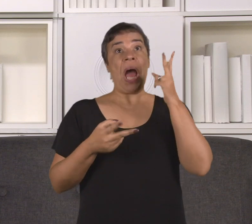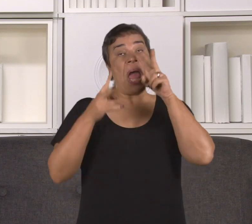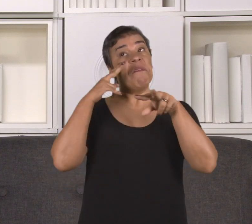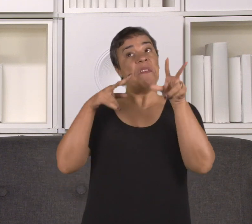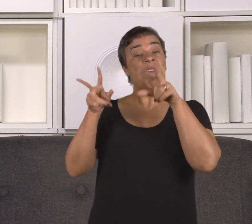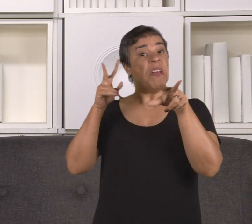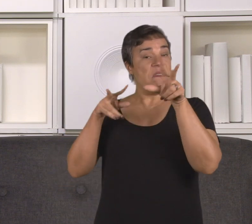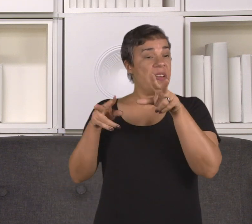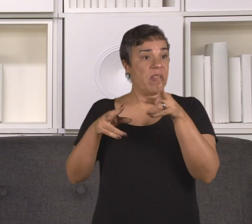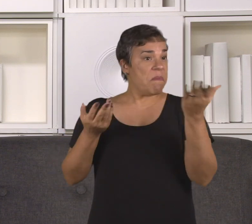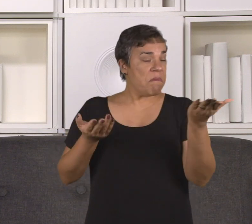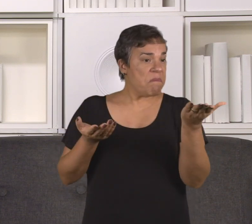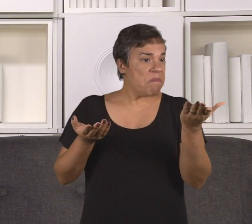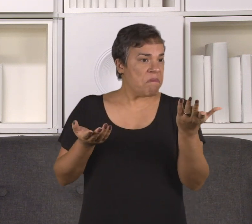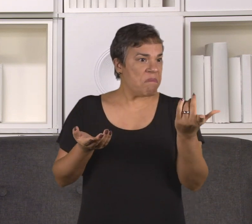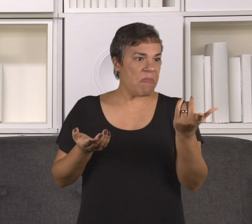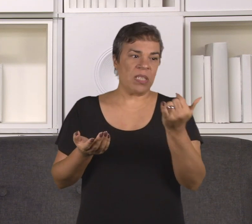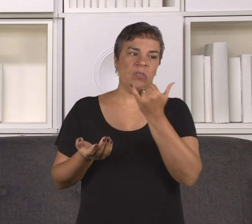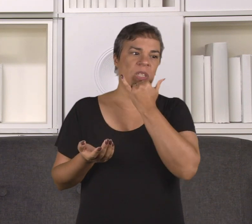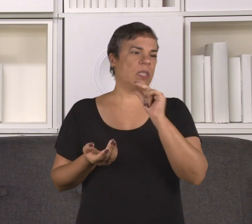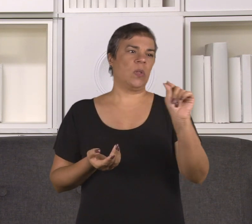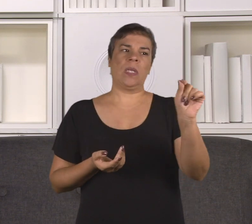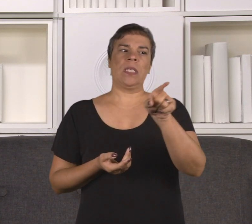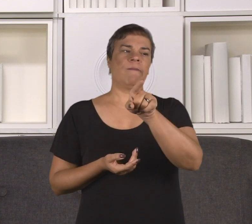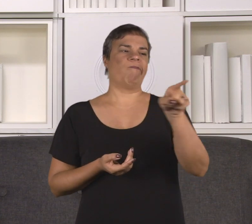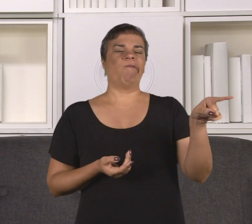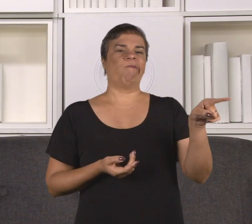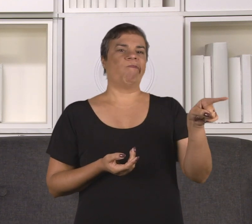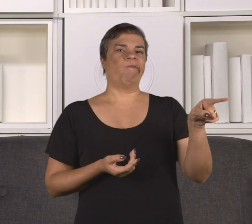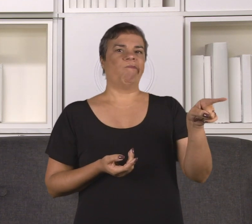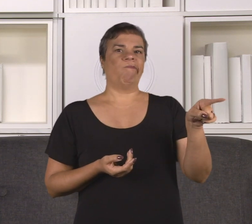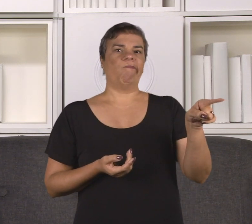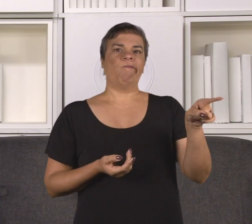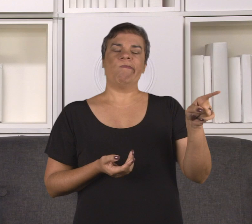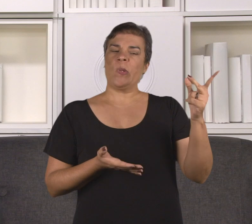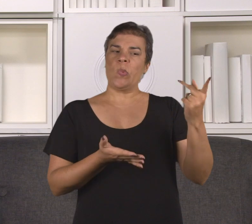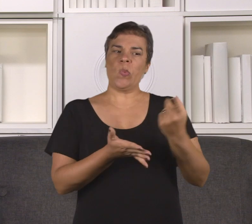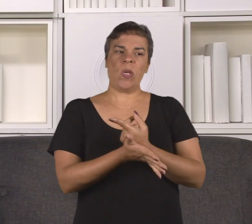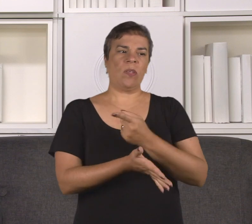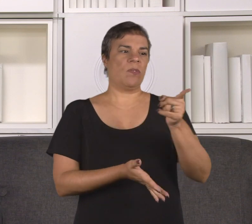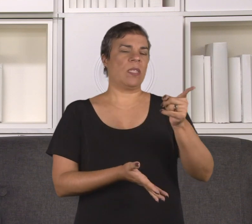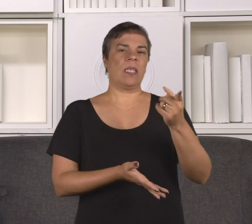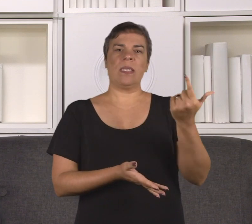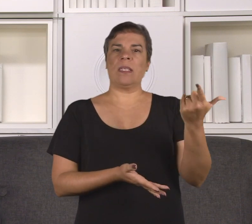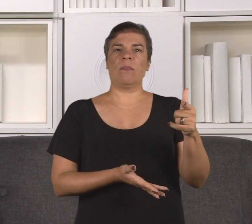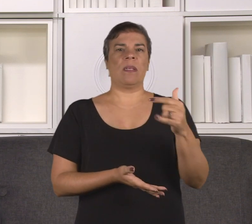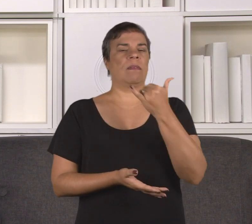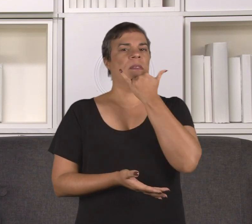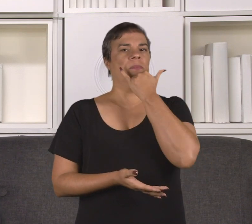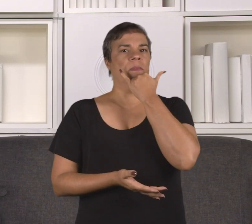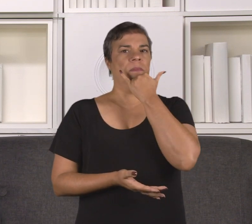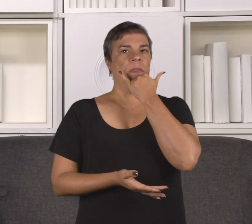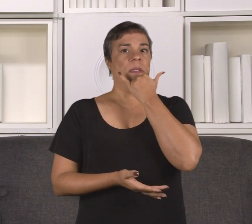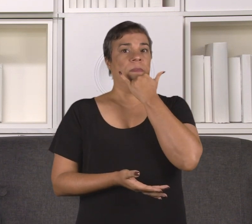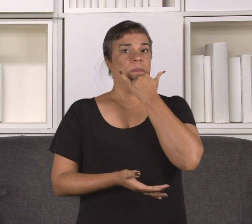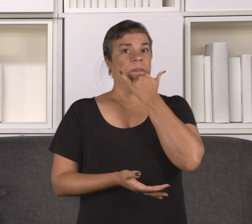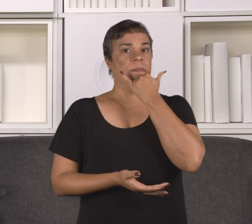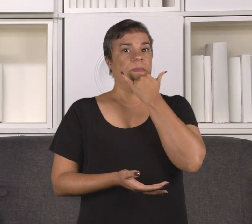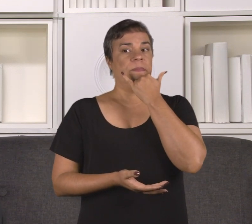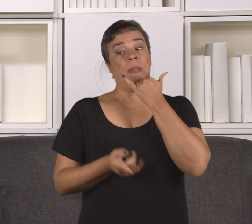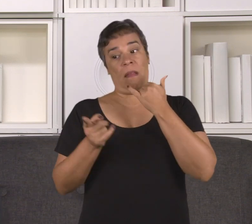então vocês não têm como se desculpar e como ser absolvidos diante de Deus. O